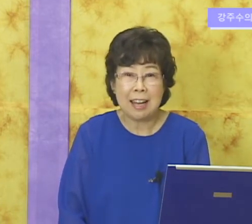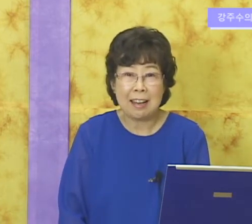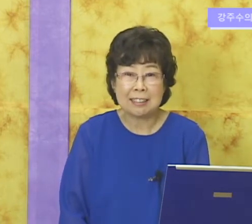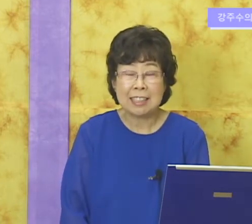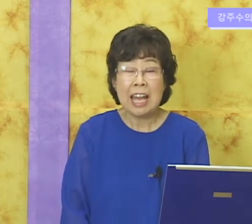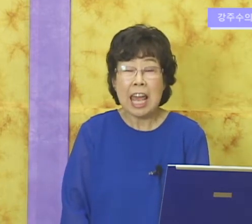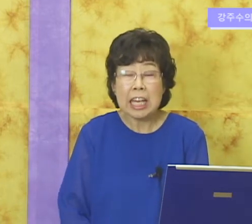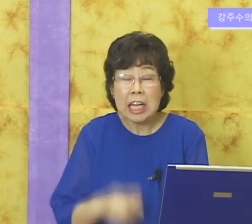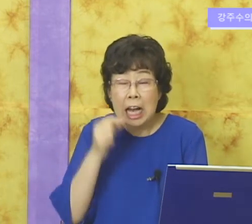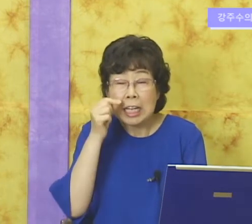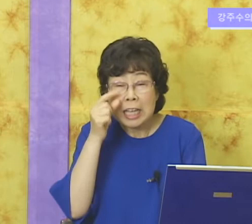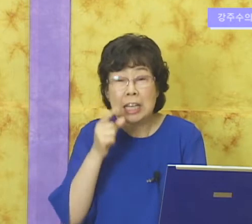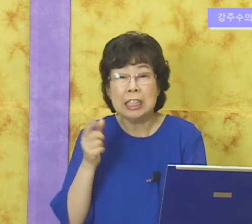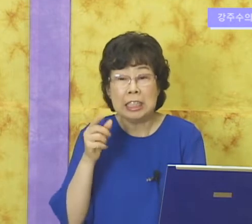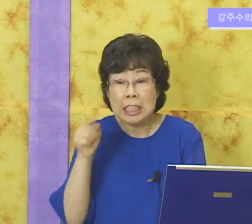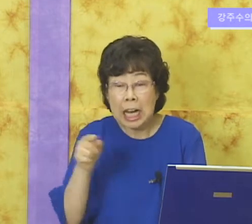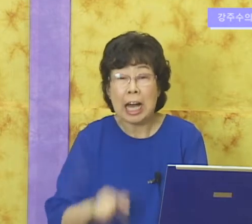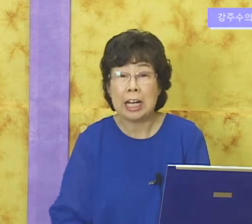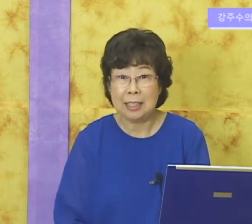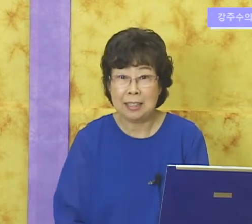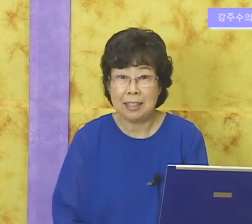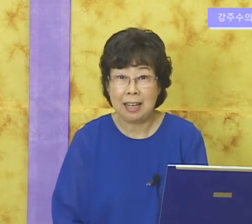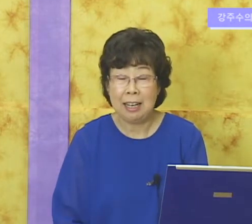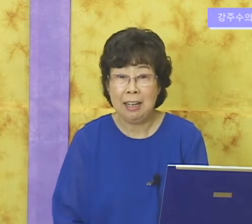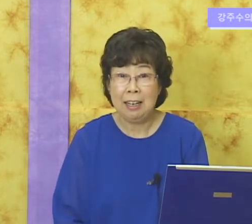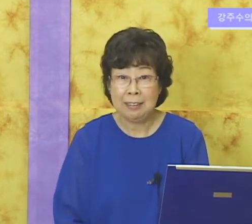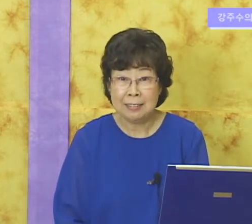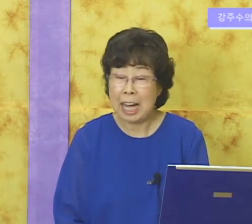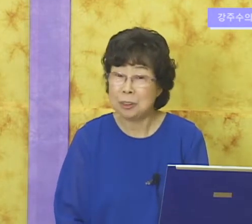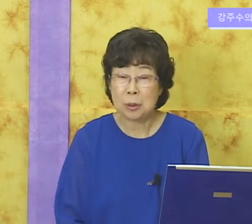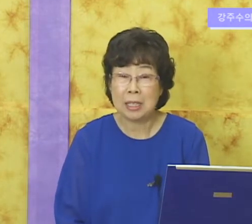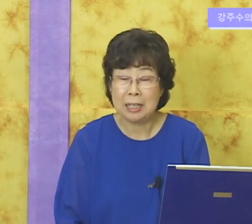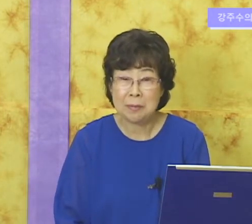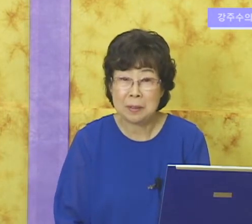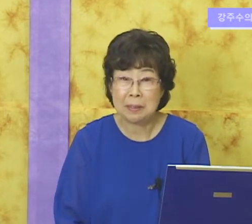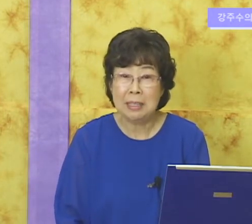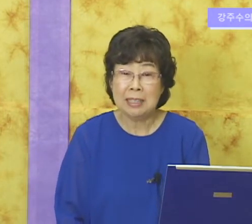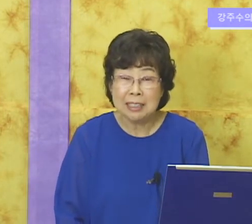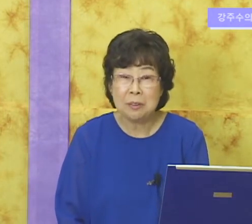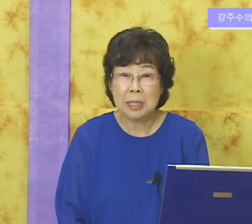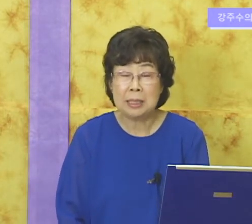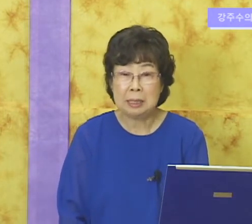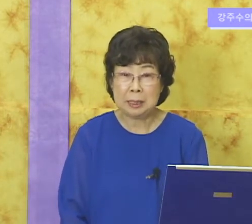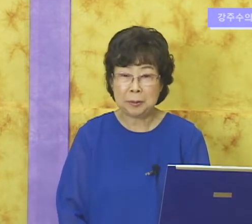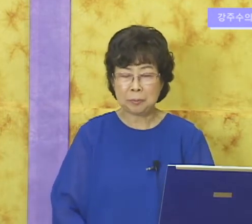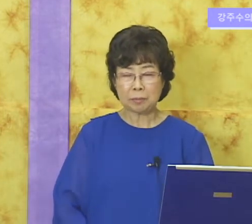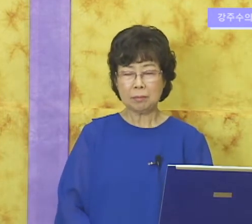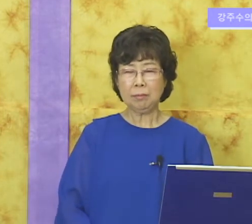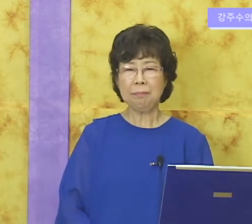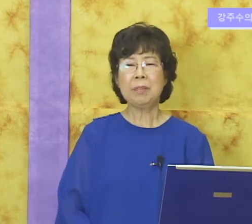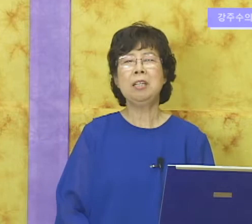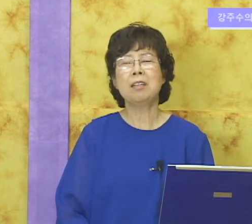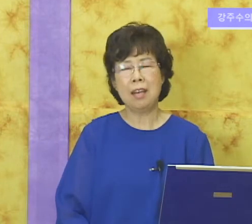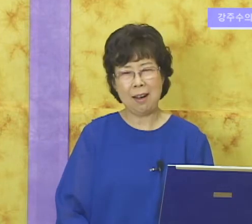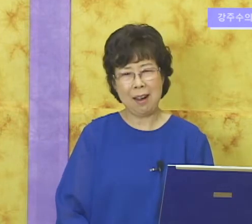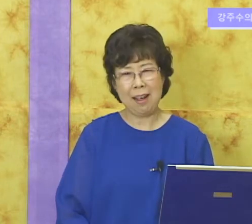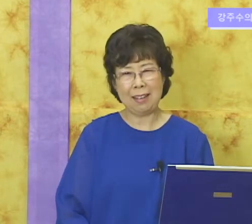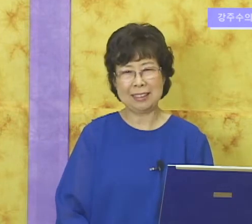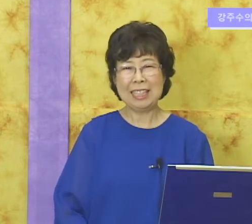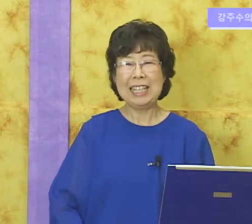그러니까 아기가 깬 거를 네가 알아야 된다. 안 쫓겨나려면. 그러기 위해서는 이렇게 해라.